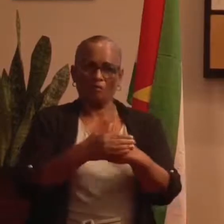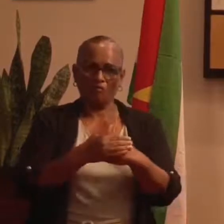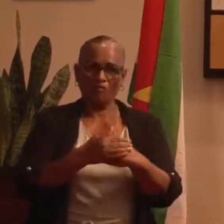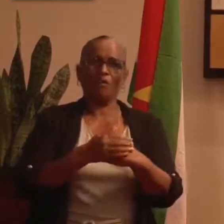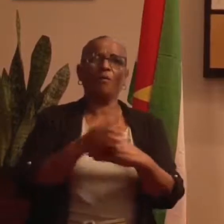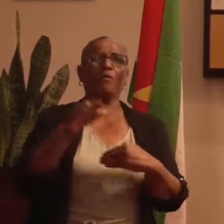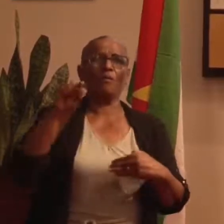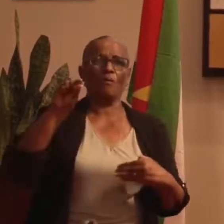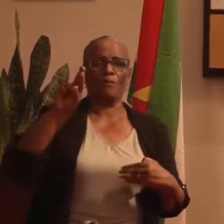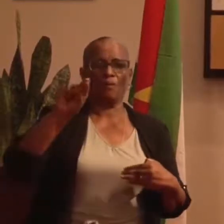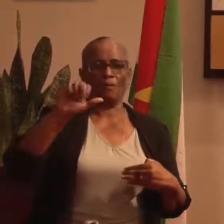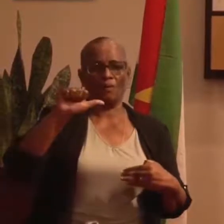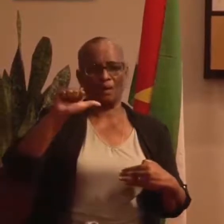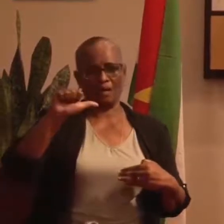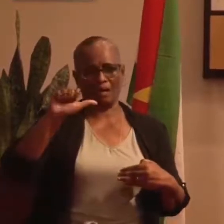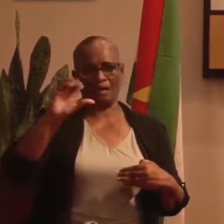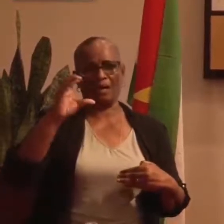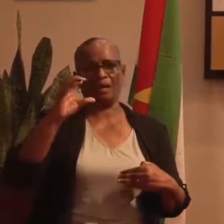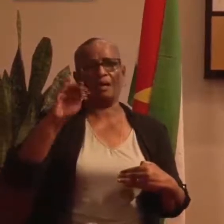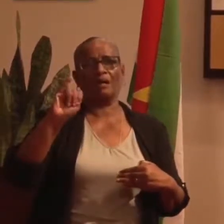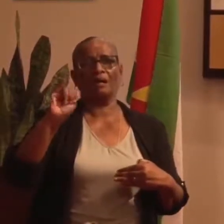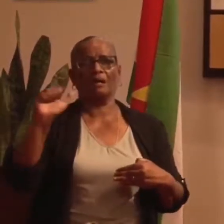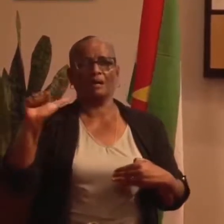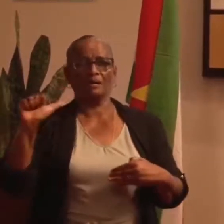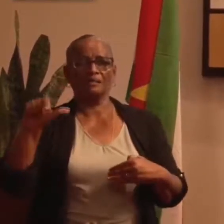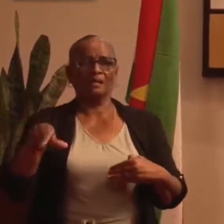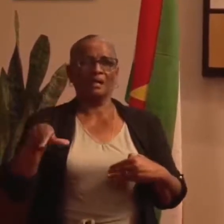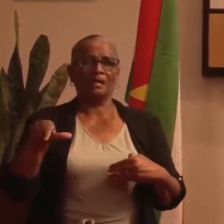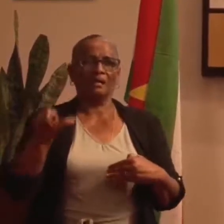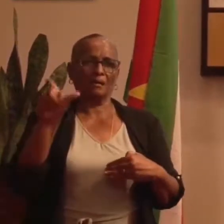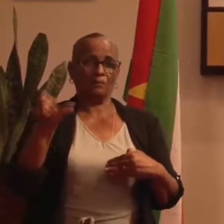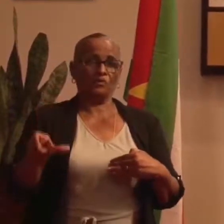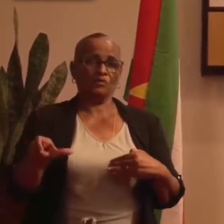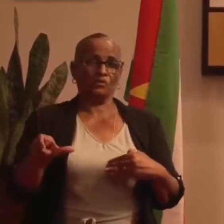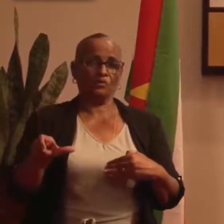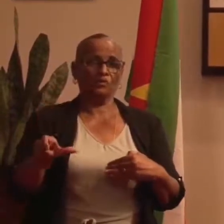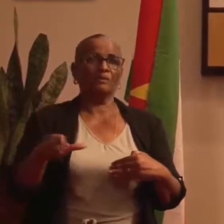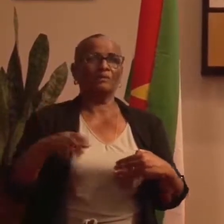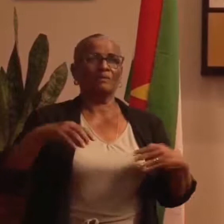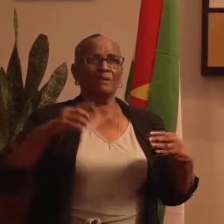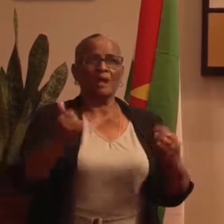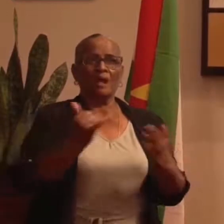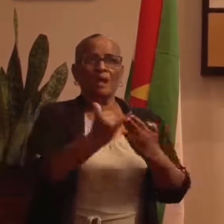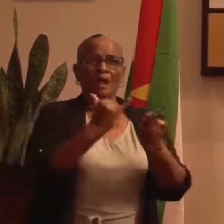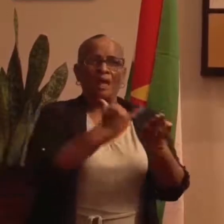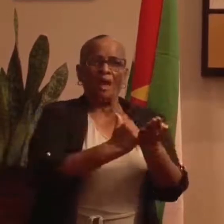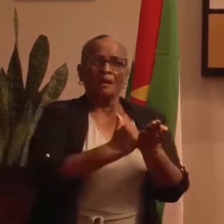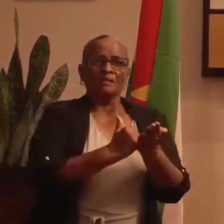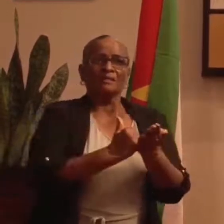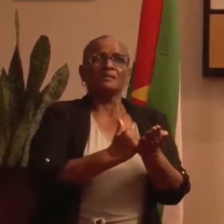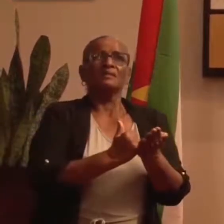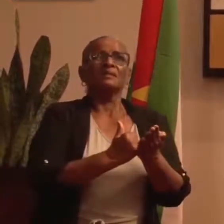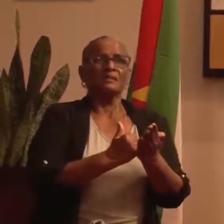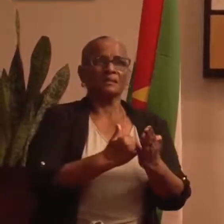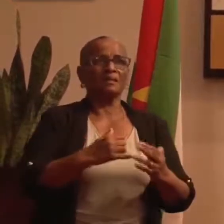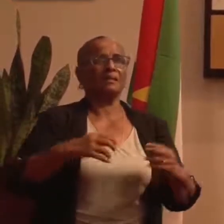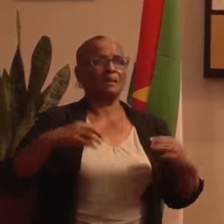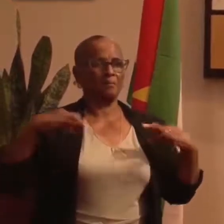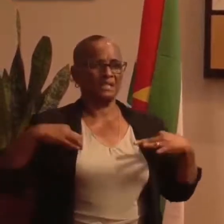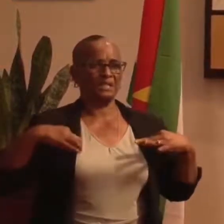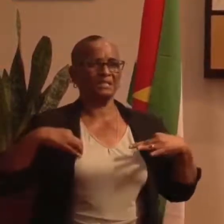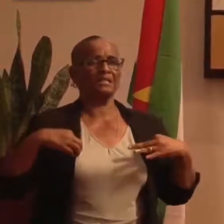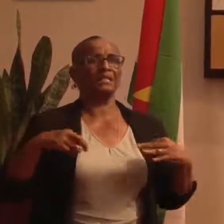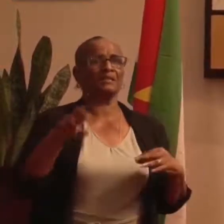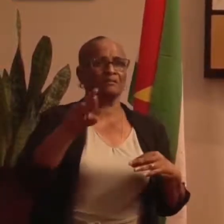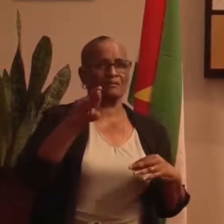Emanuel. En de laatste, ministerie van Ruimtelijke Ordening en Milieu. Het gaat naar de